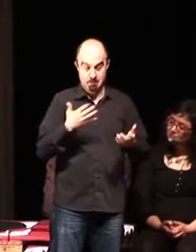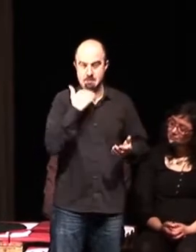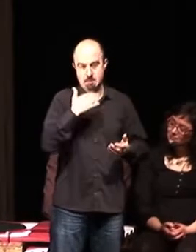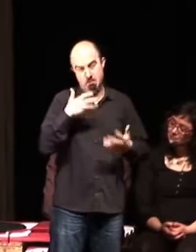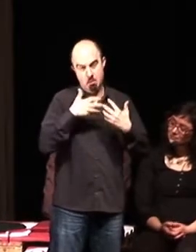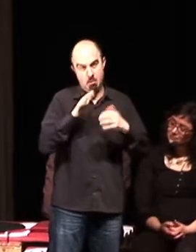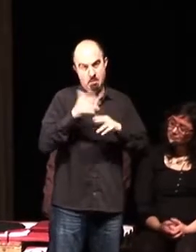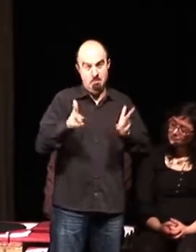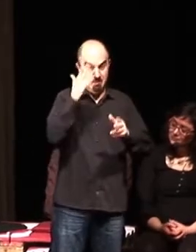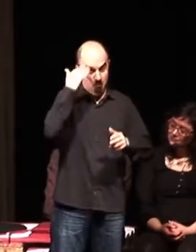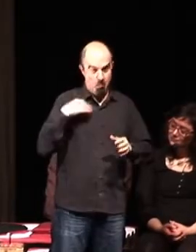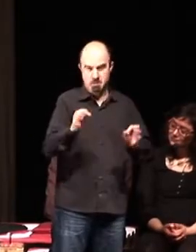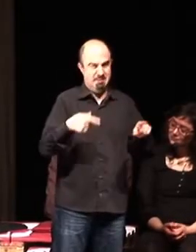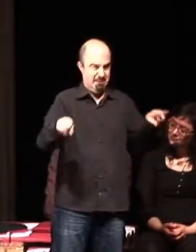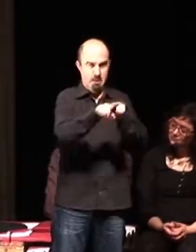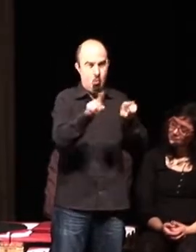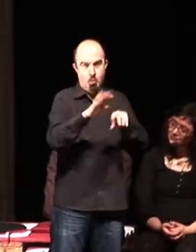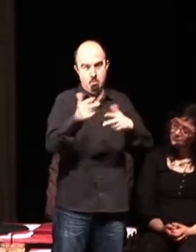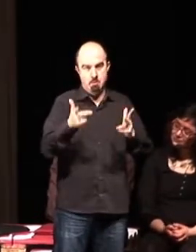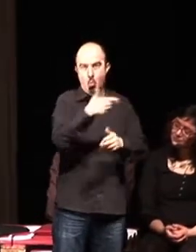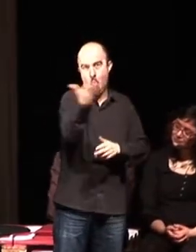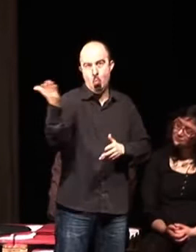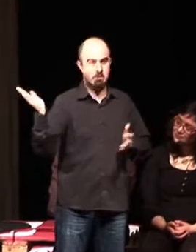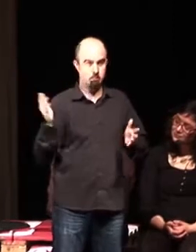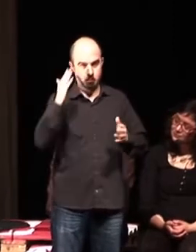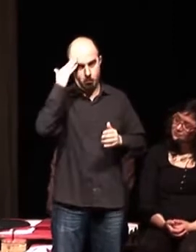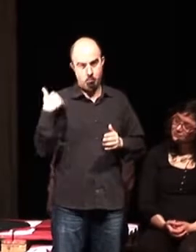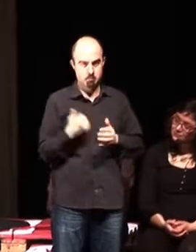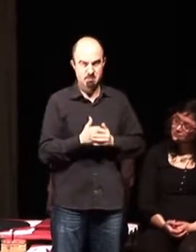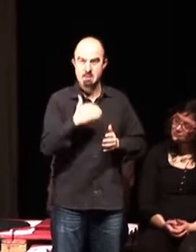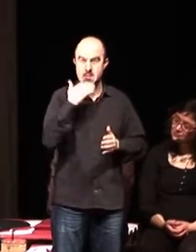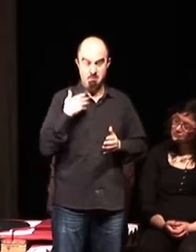nostre poble és la mateixa que la llibertat de qualsevol poble. I sabem que la